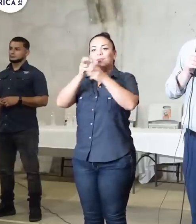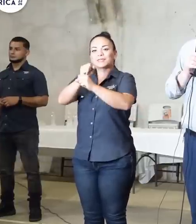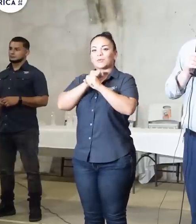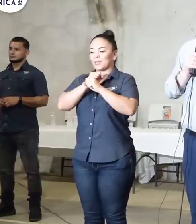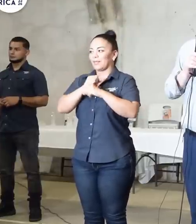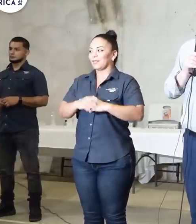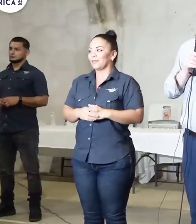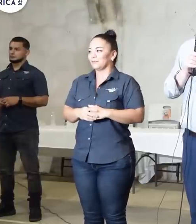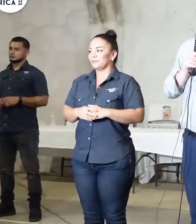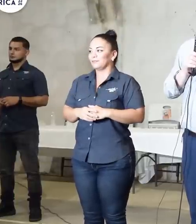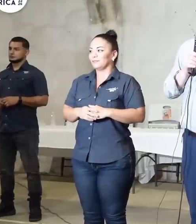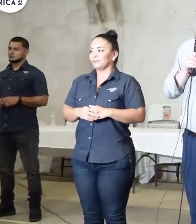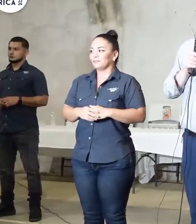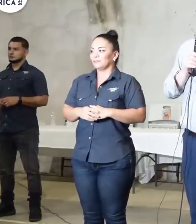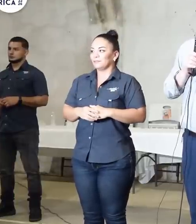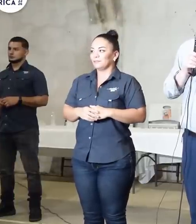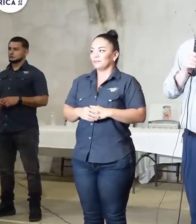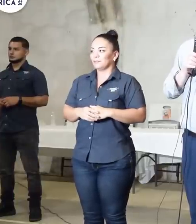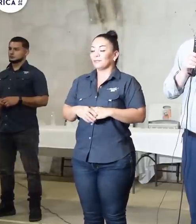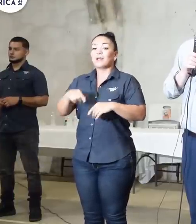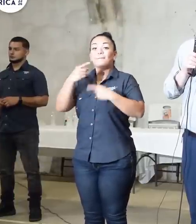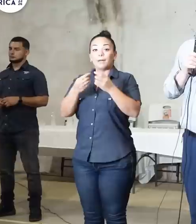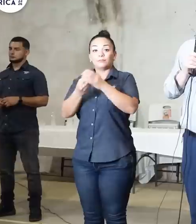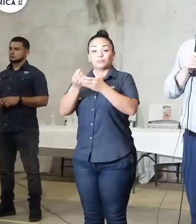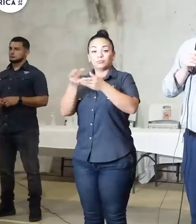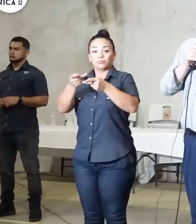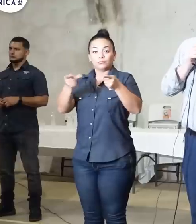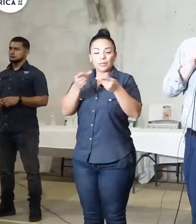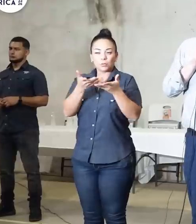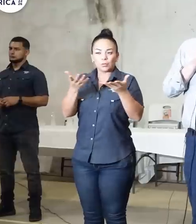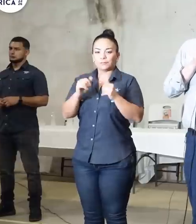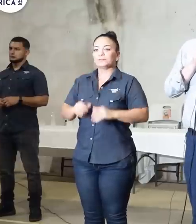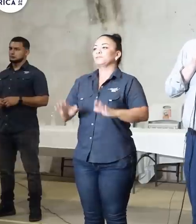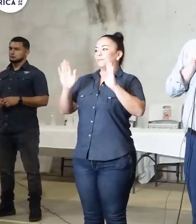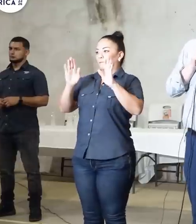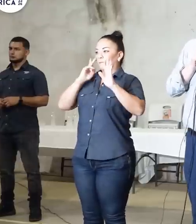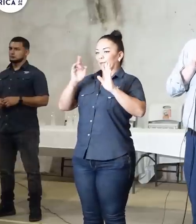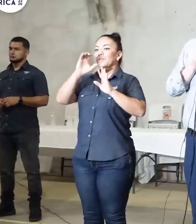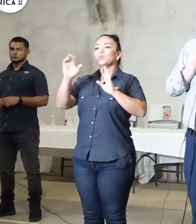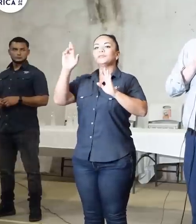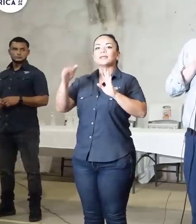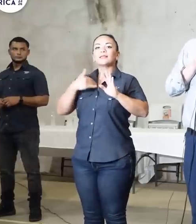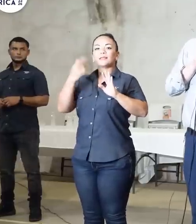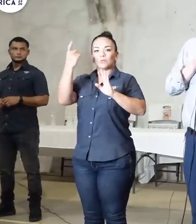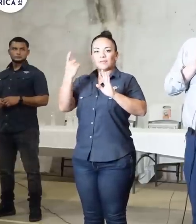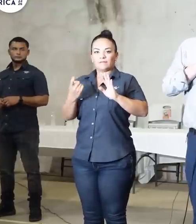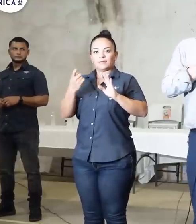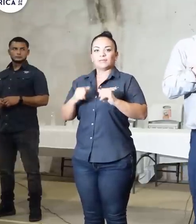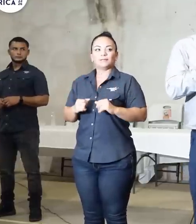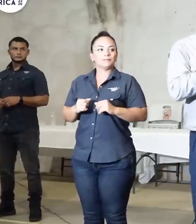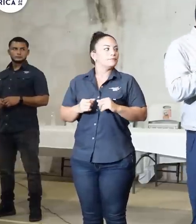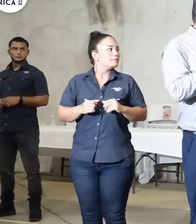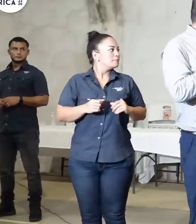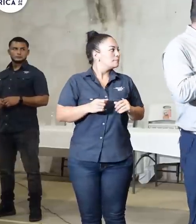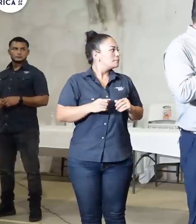seguridad si se van a crear nuevas plazas de policía? Mire, Costa Rica tiene un déficit. Bueno,